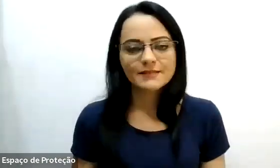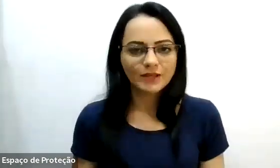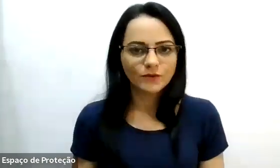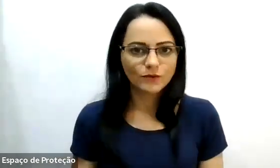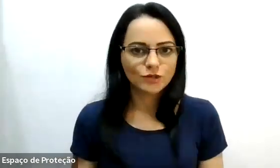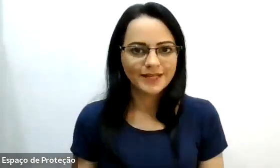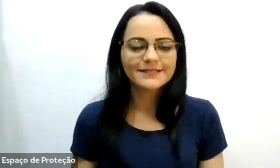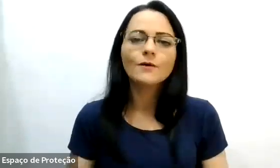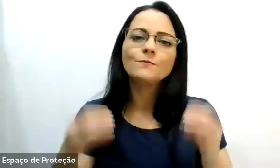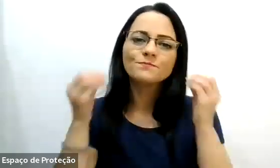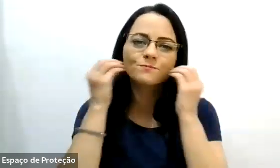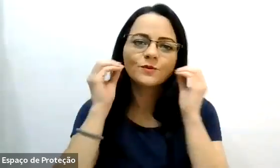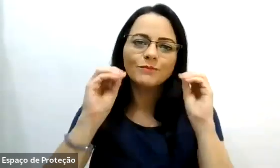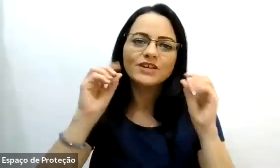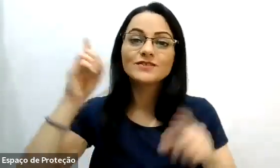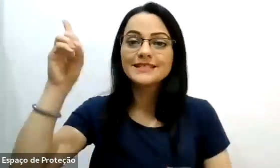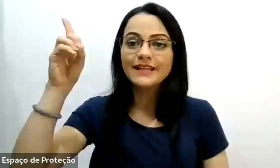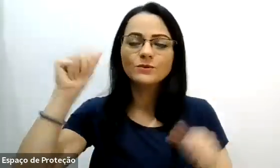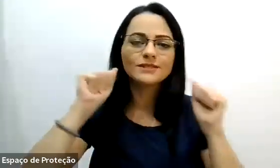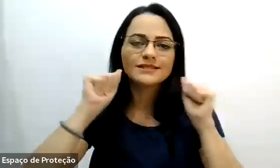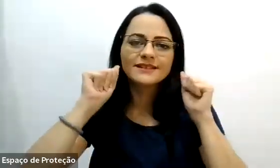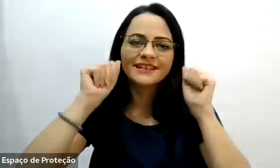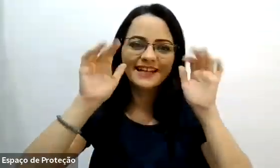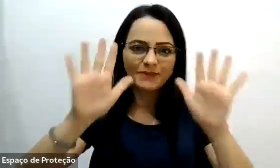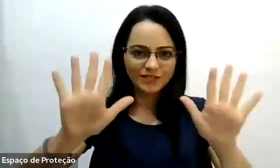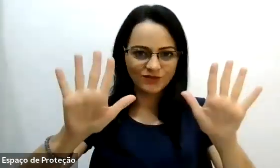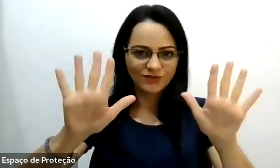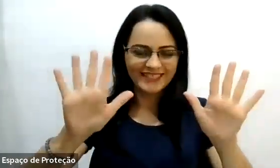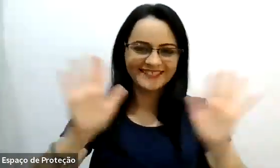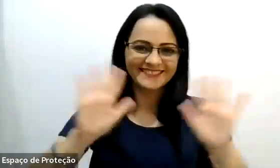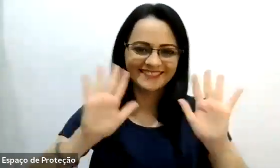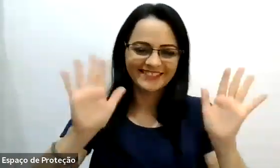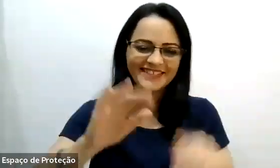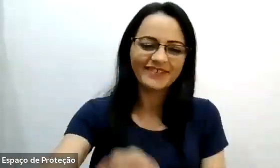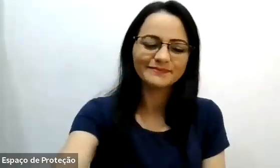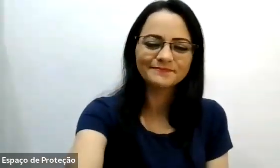nascimento, a continuação. Beijos, Deus abençoe. Tchau, tchau.